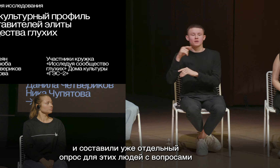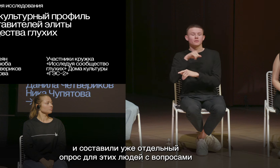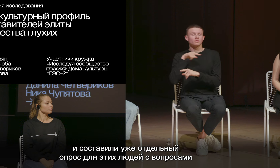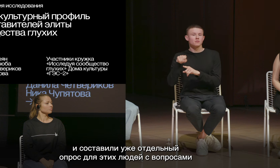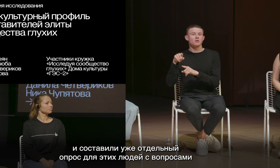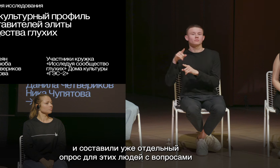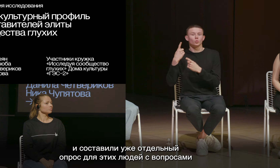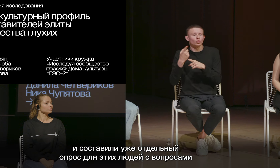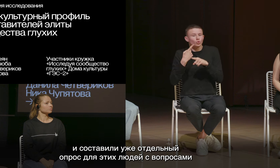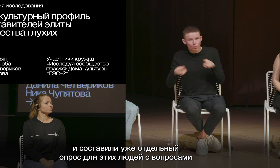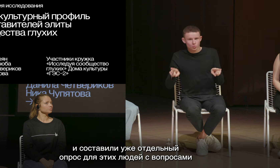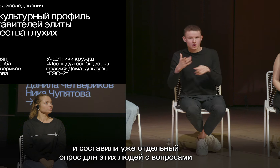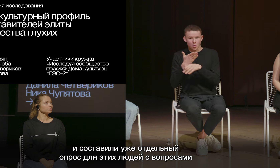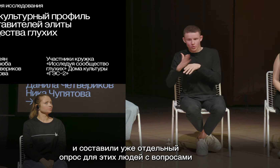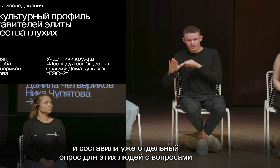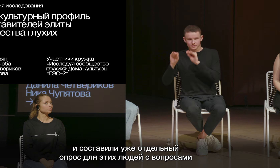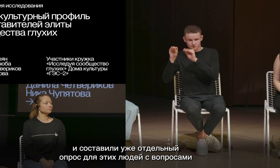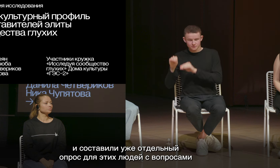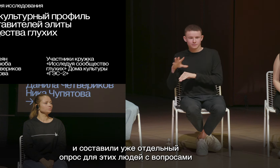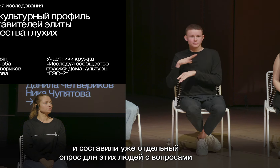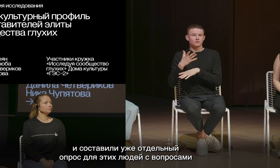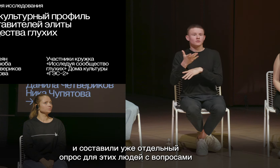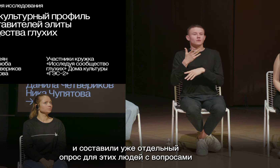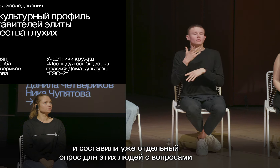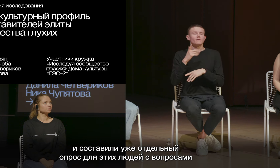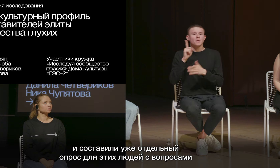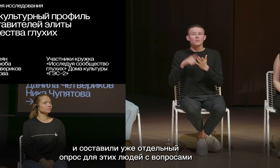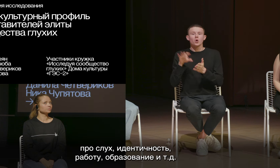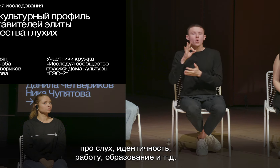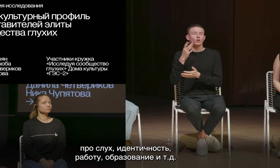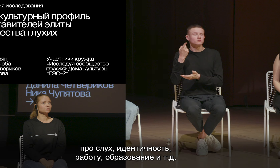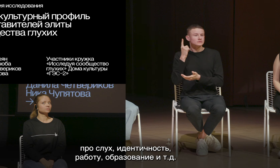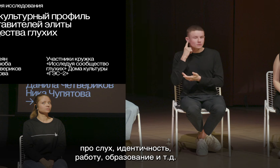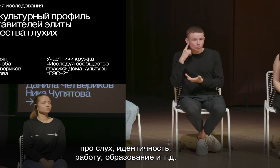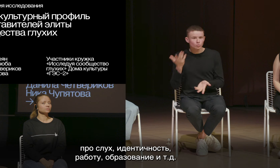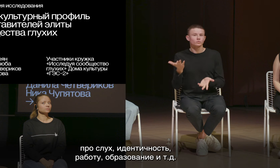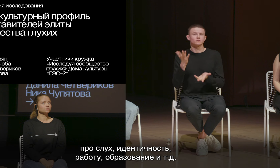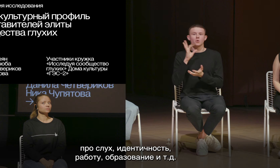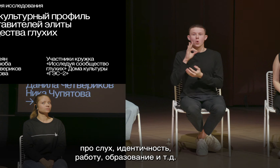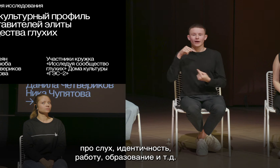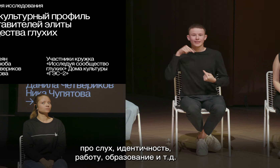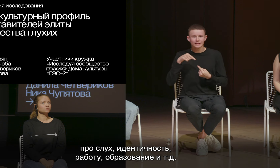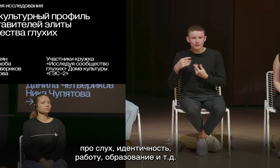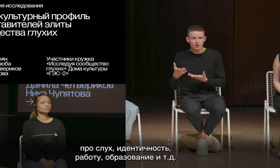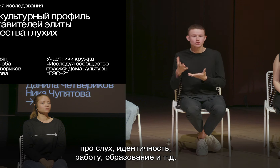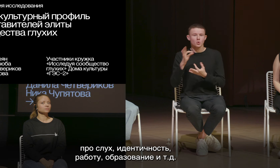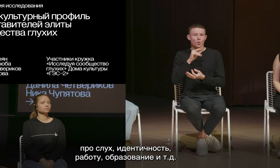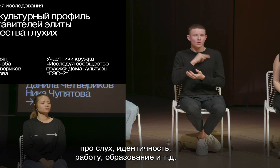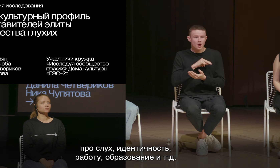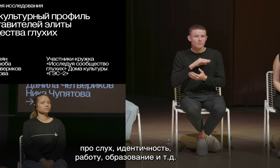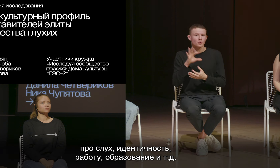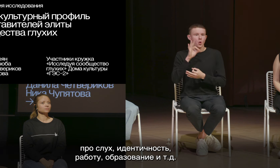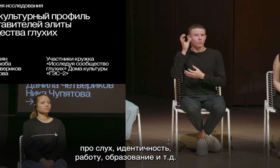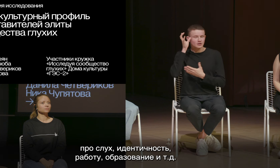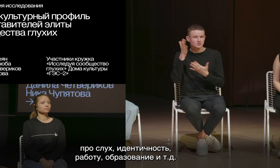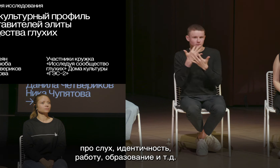считали, выбирали топ-18, вот, и составляли уже отдельный список по этим людям. Каков у них слух, как они себя идентифицируют, где